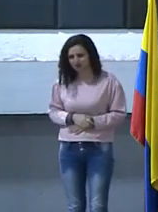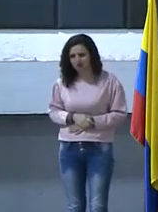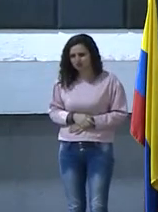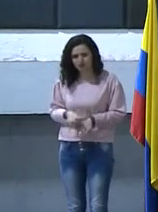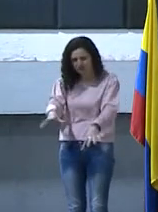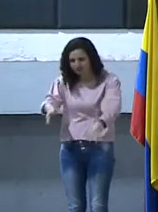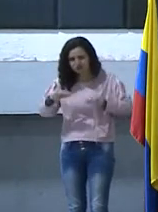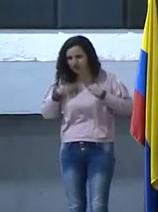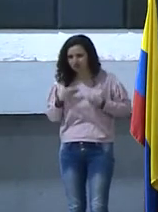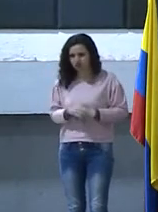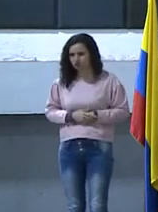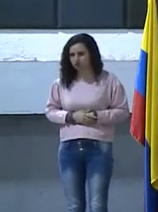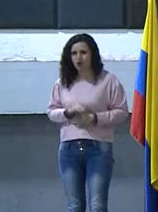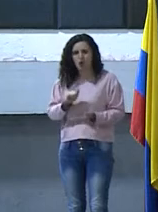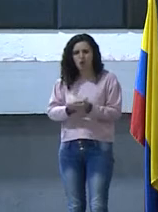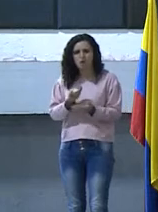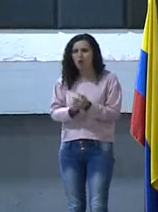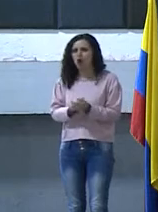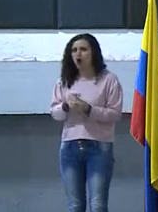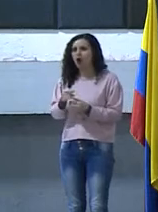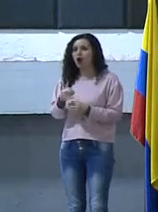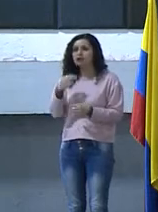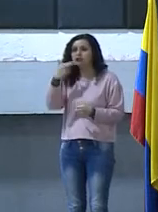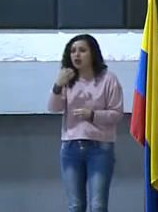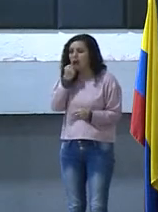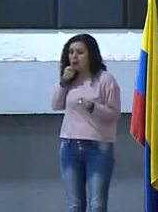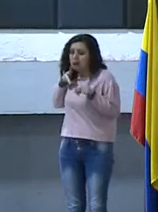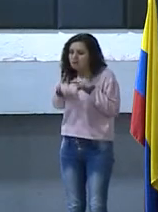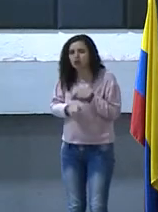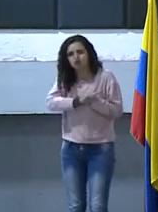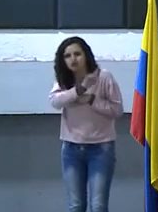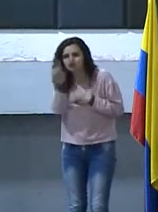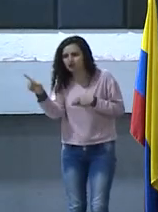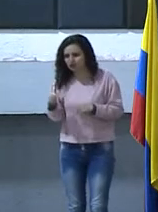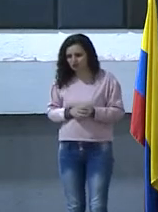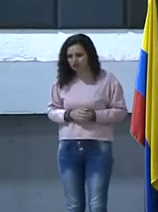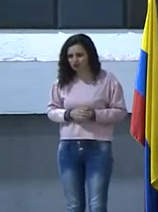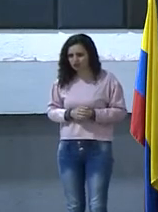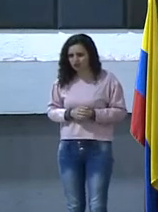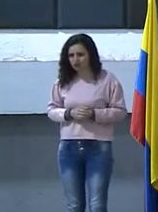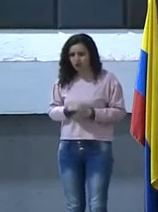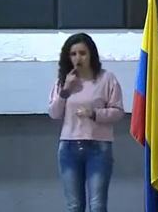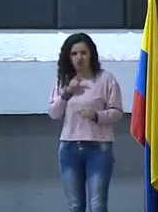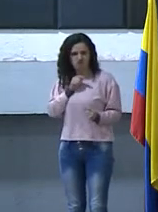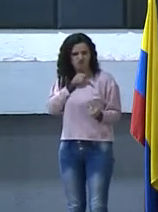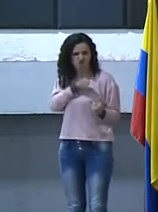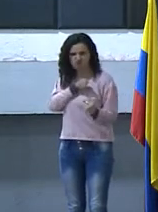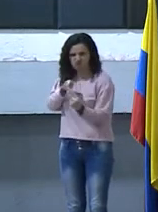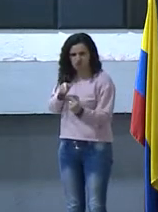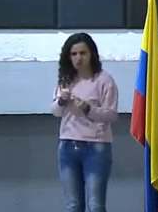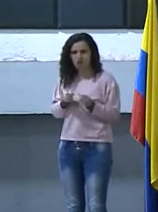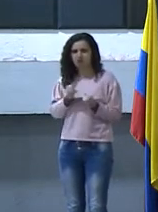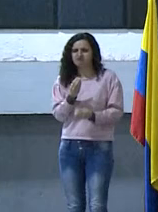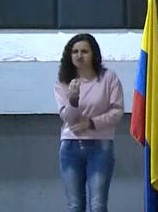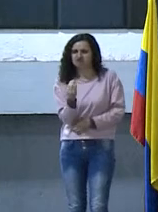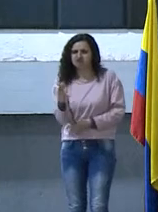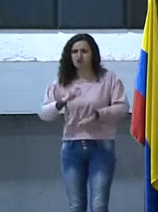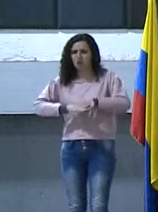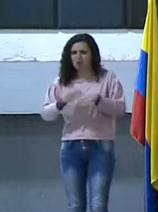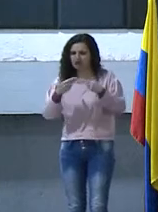liturgias de mutismos no queremos más nominaciones de género con exclusión